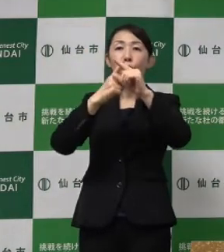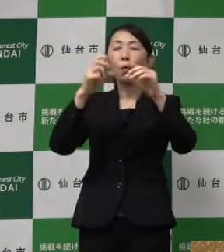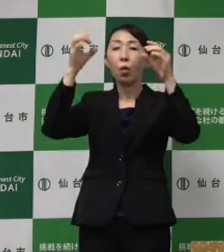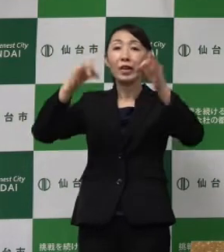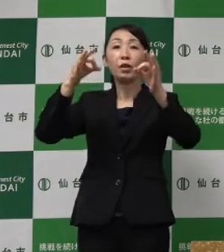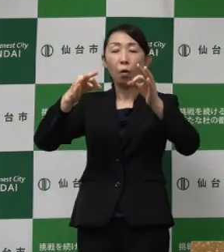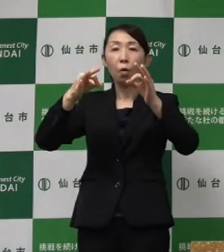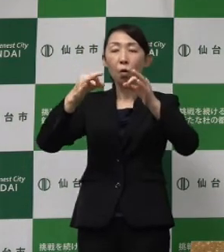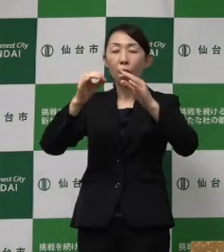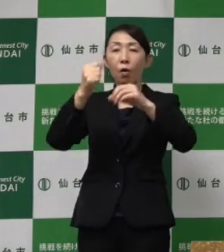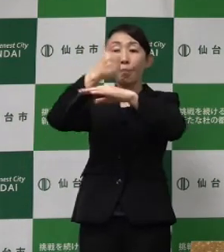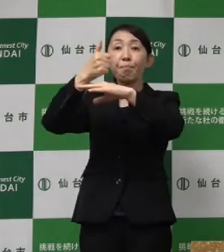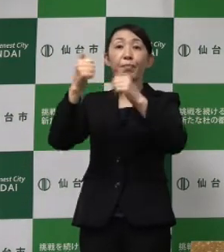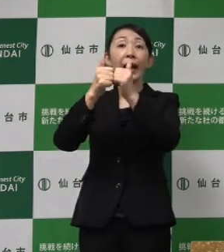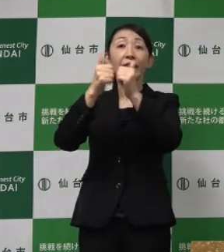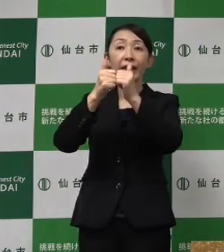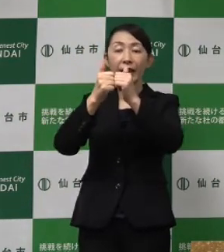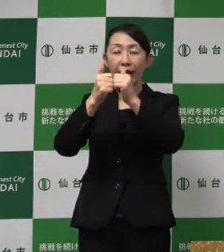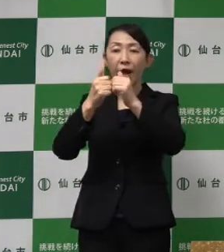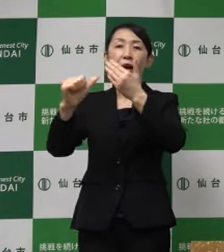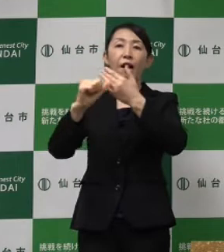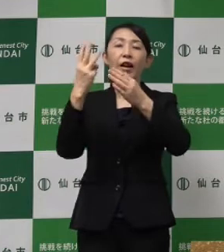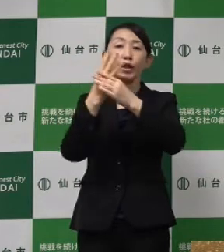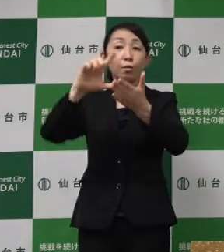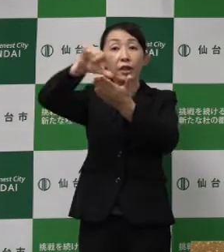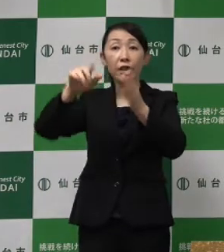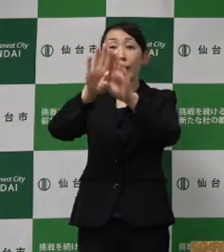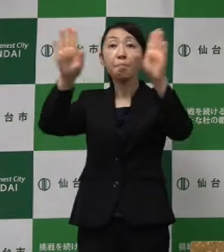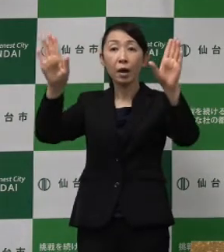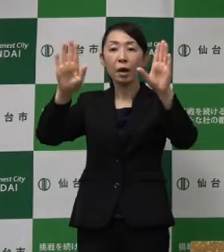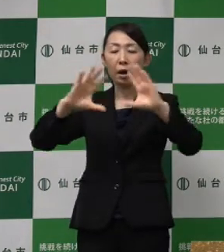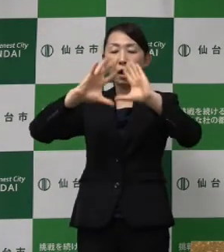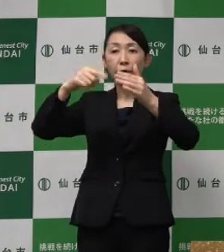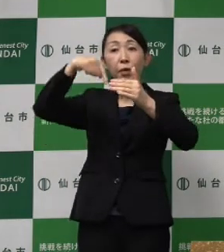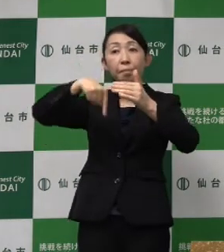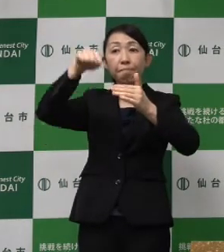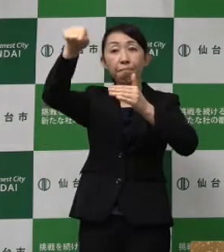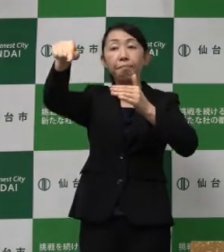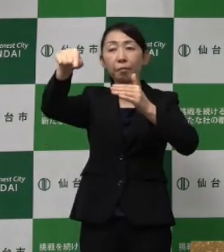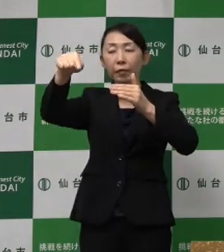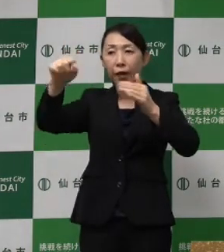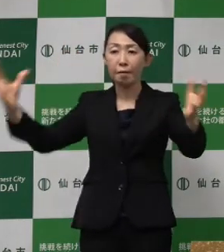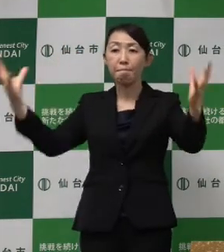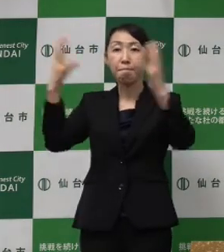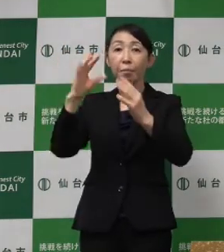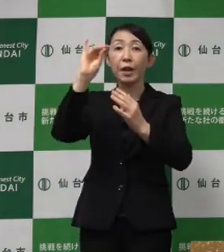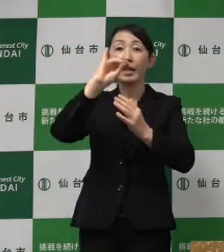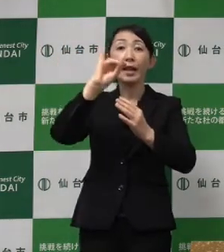秋保地区で開催をされ、国内外からおよそ1000人の参加者をお迎えいたし